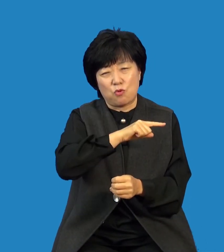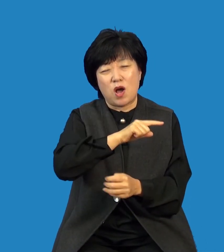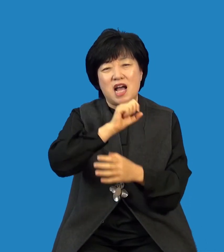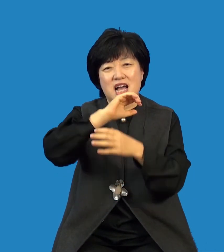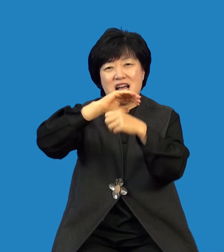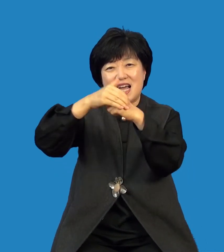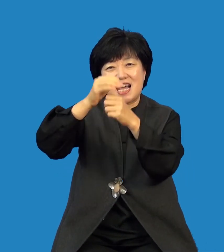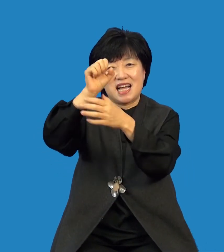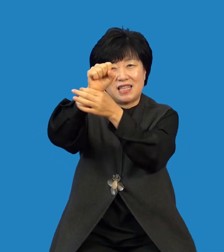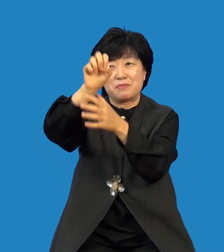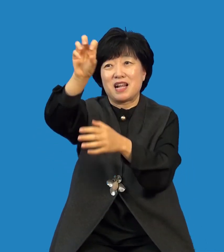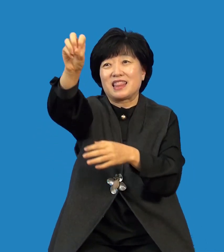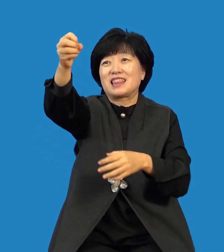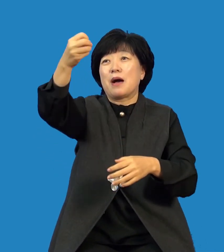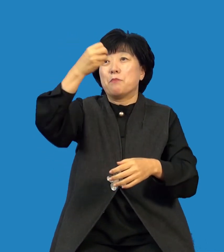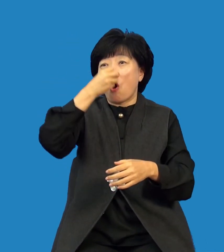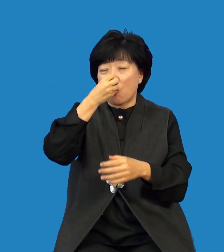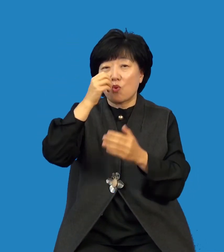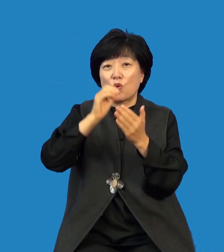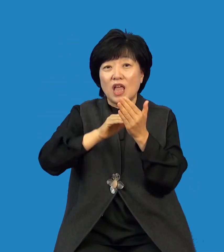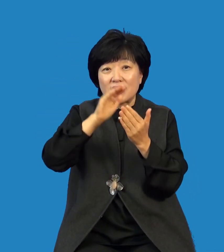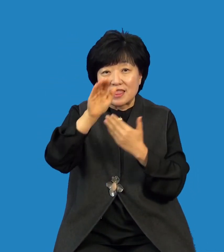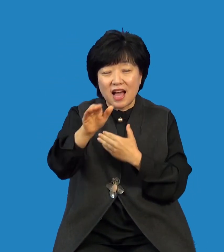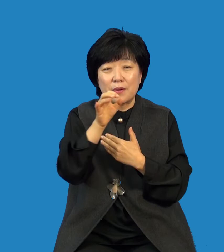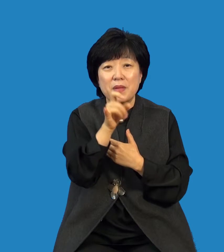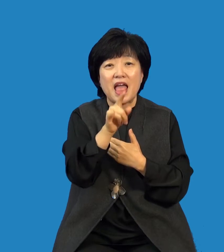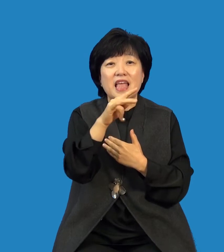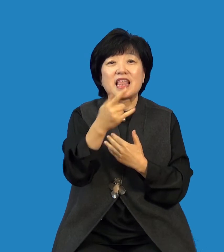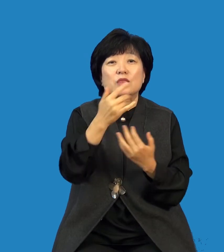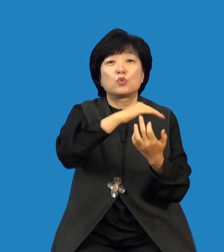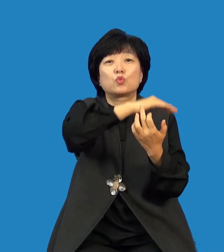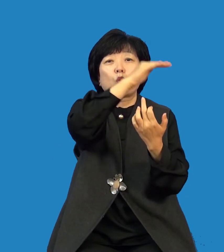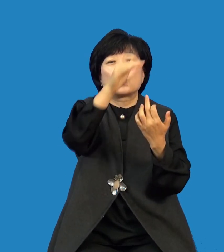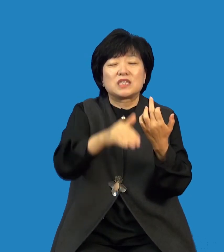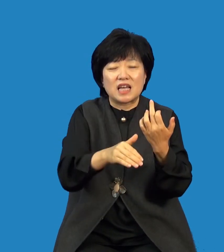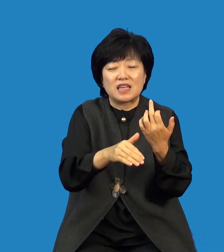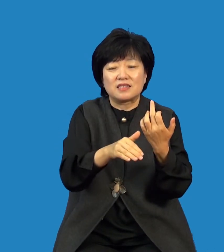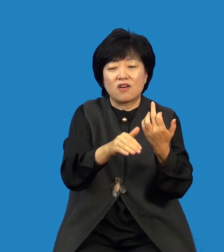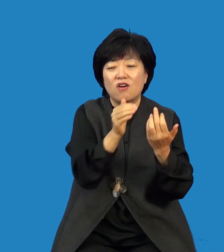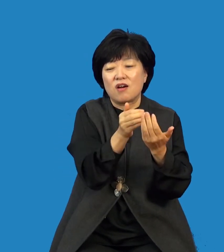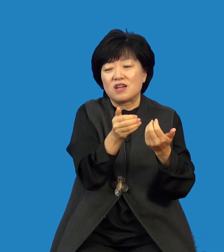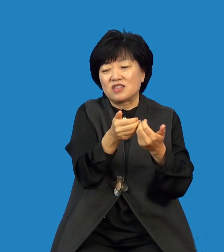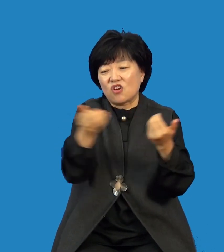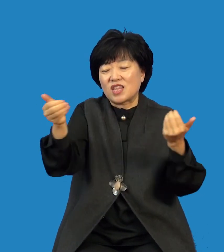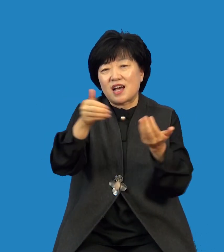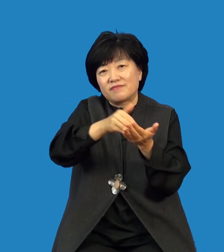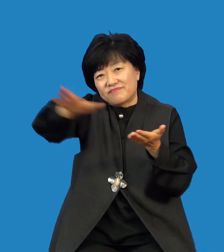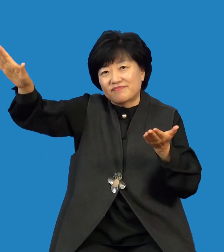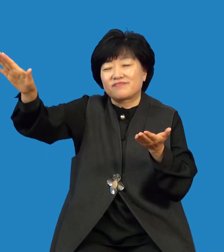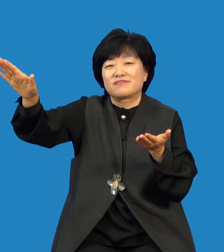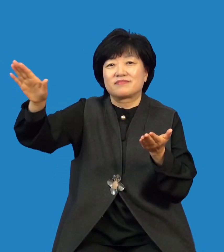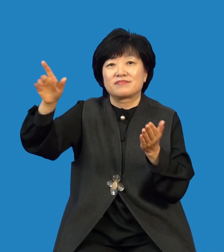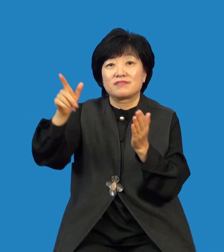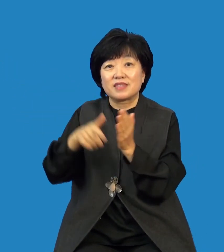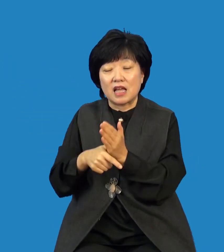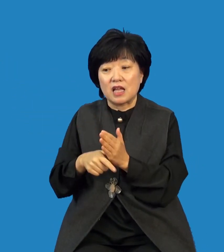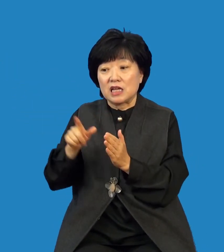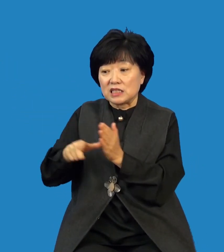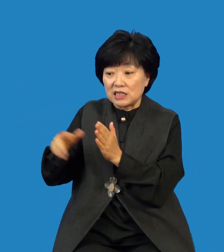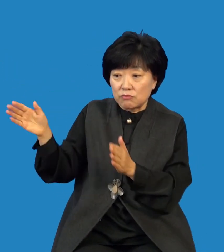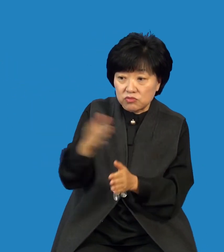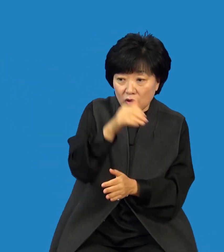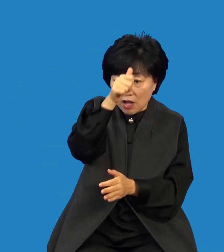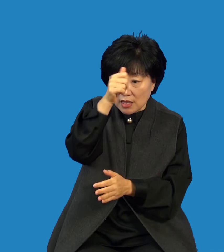떠나게 됩니다. 그런데 에덴 동산을 떠나게 되자 이전에는 한 번도 해본 적이 없는 고민을 해야 했습니다. 그것은 인생을 스스로